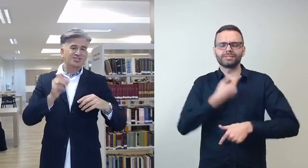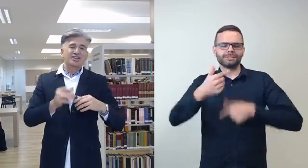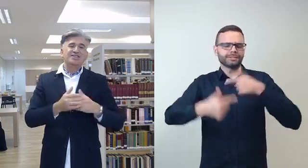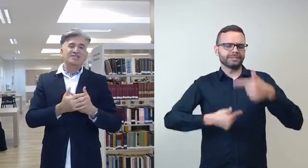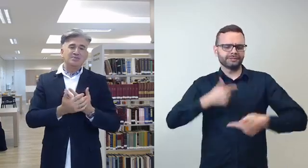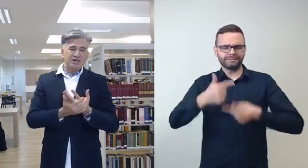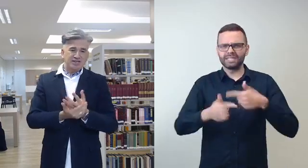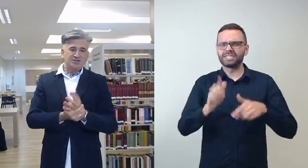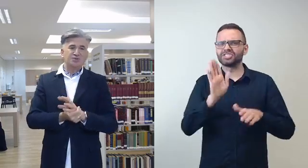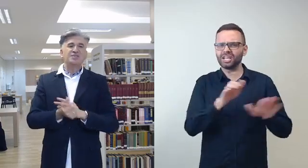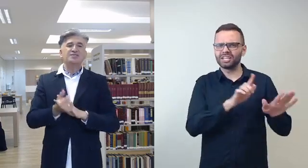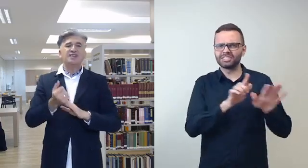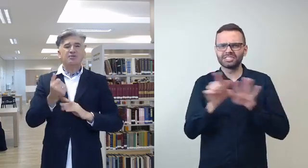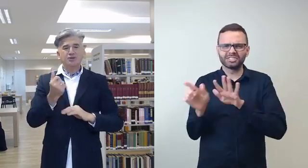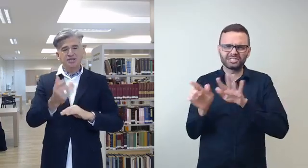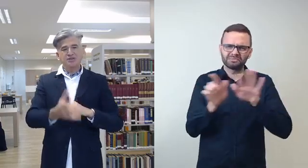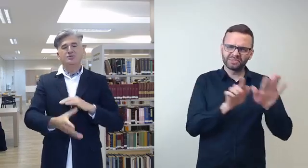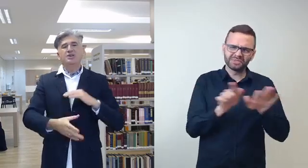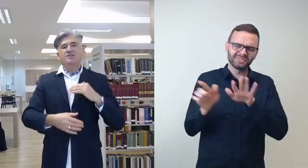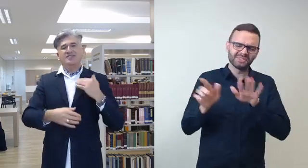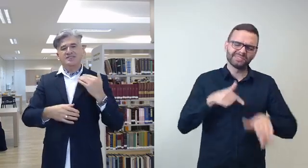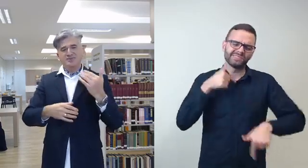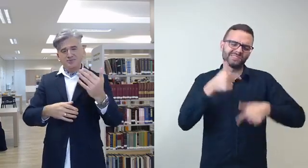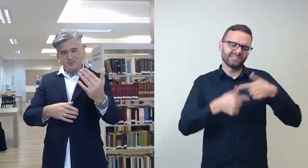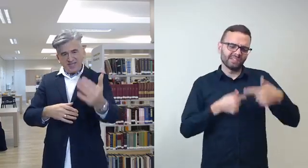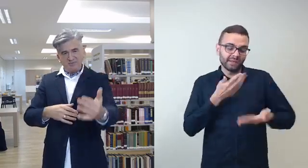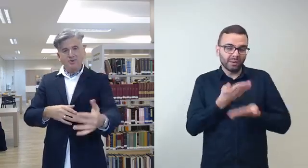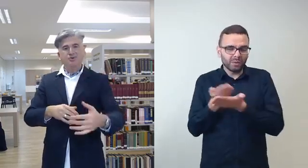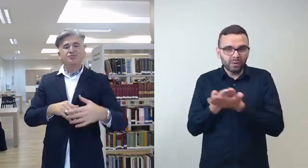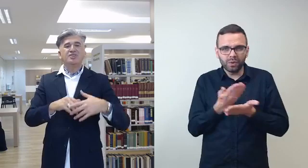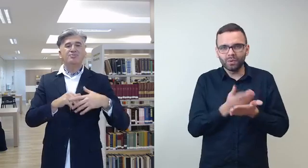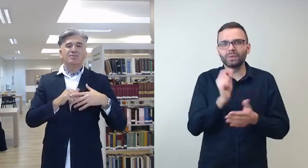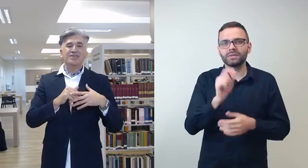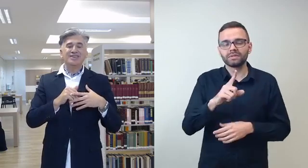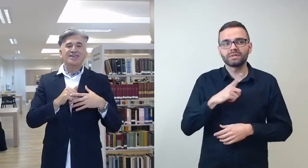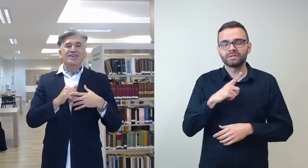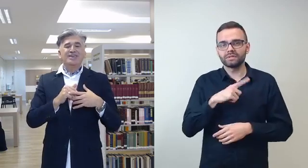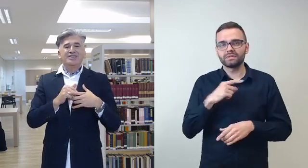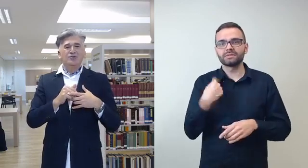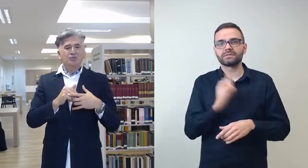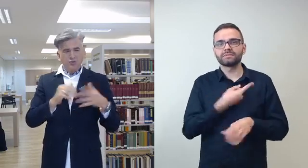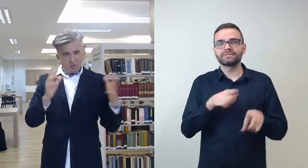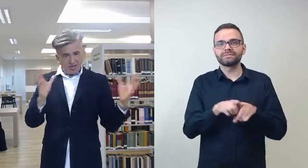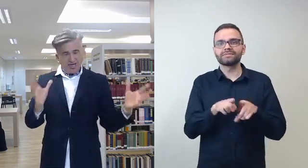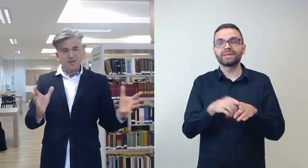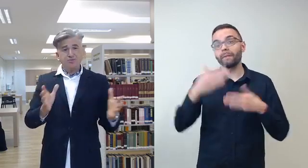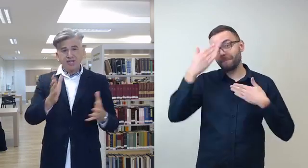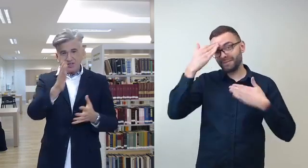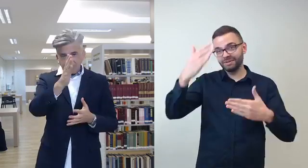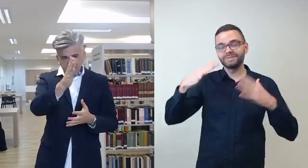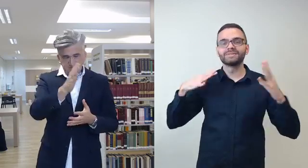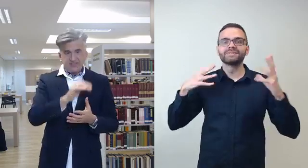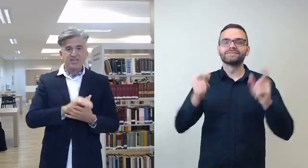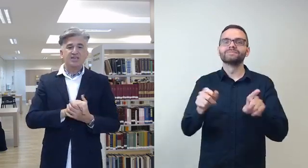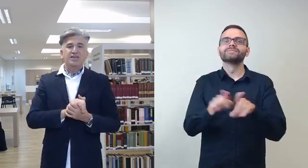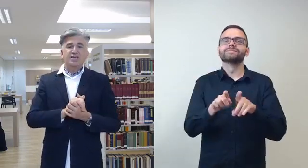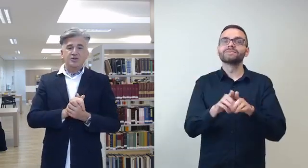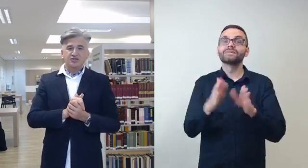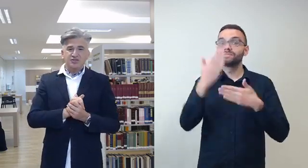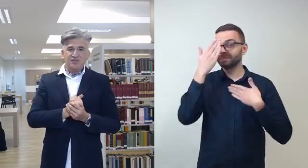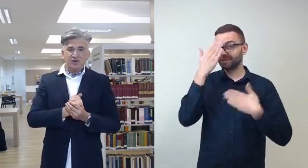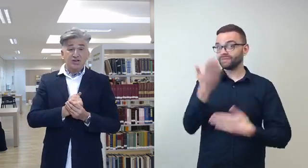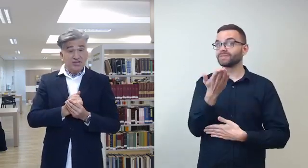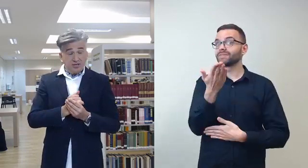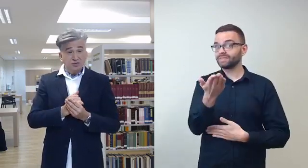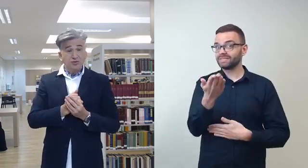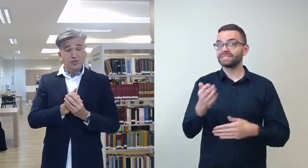gente, semanas com isso, elaborando, fazendo um telepronto aqui para mim, então muito obrigado por você, eu